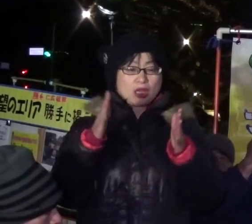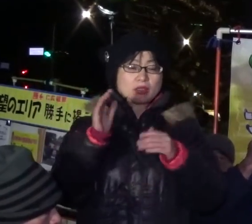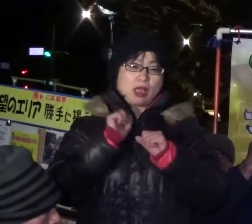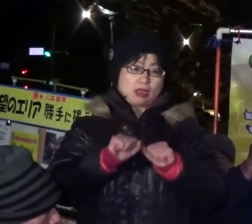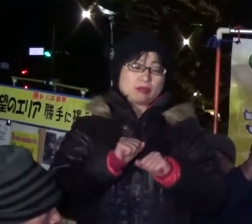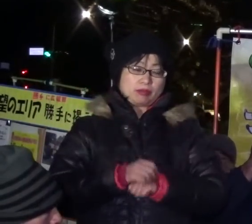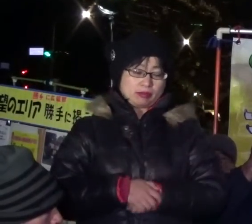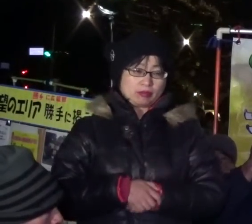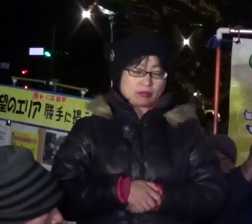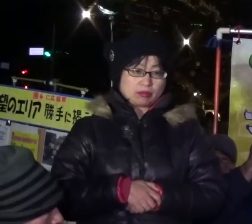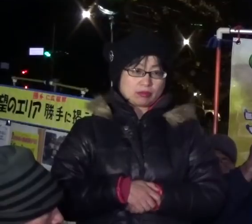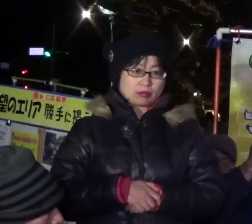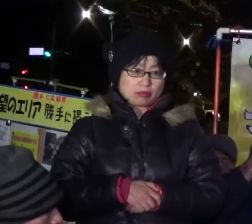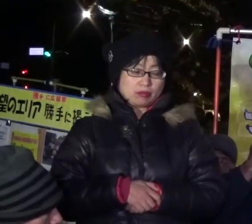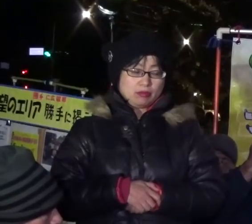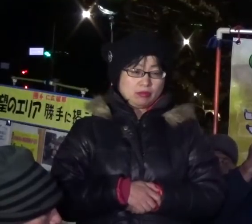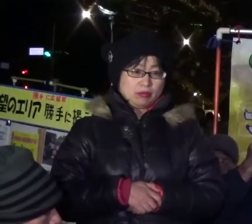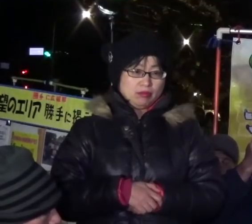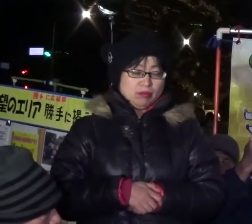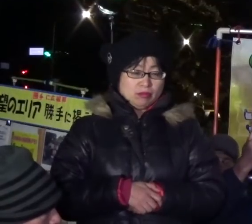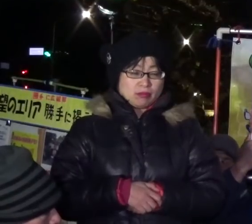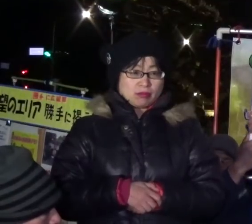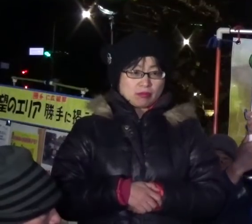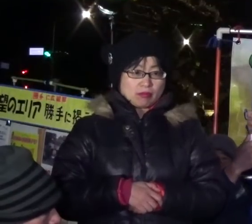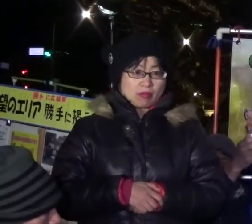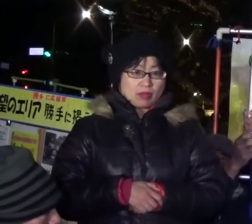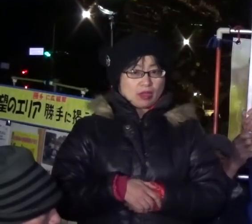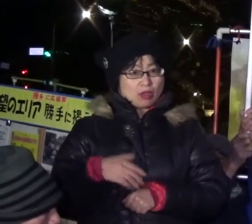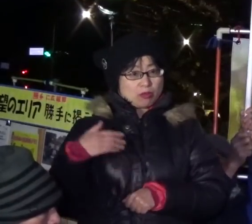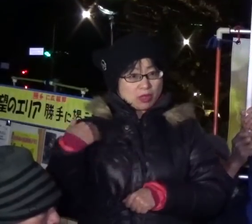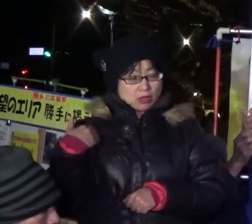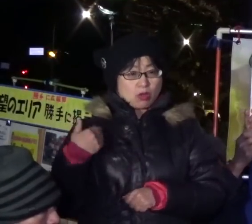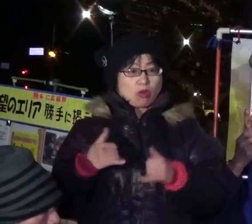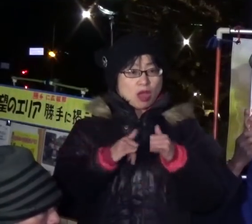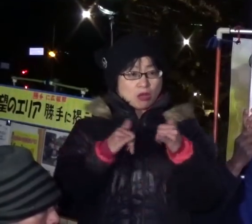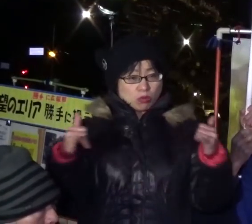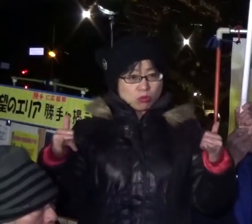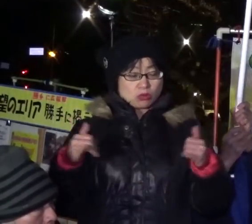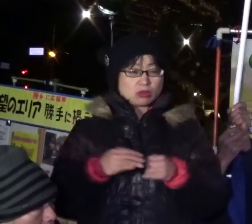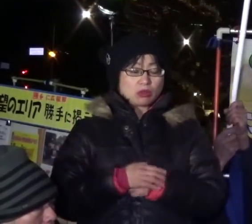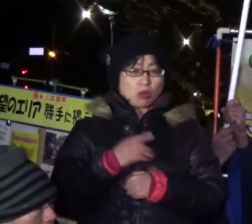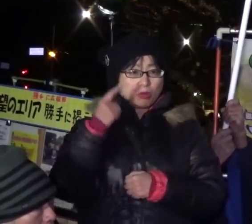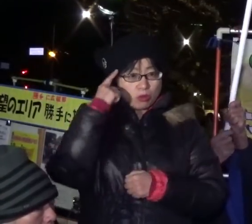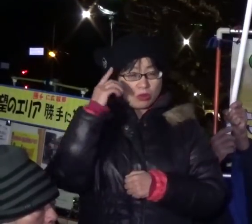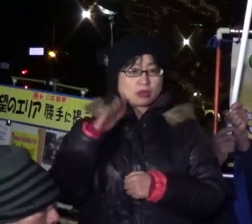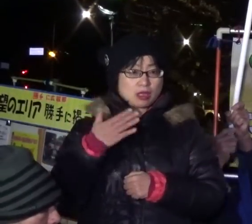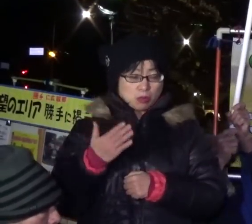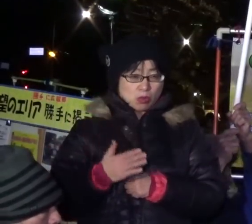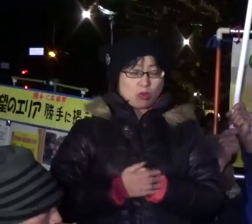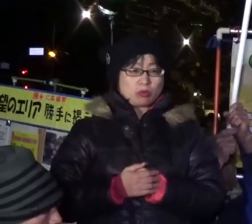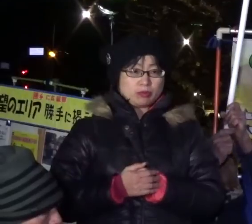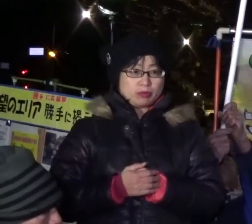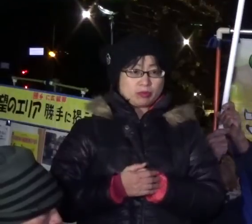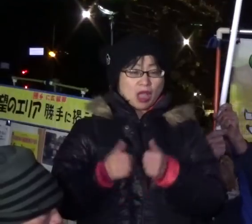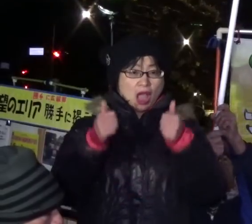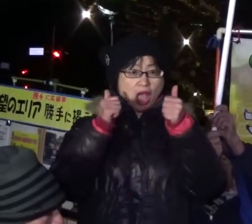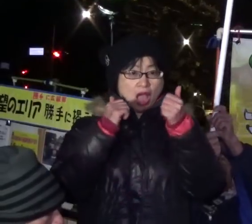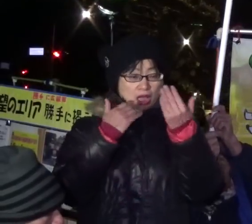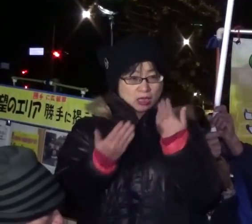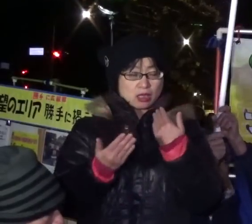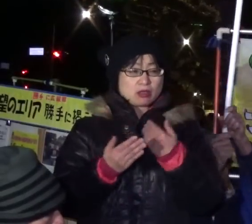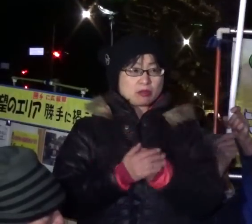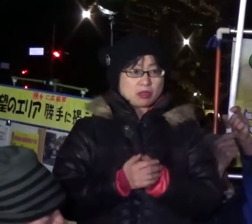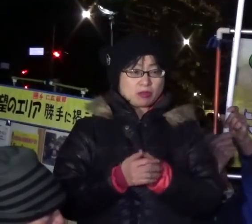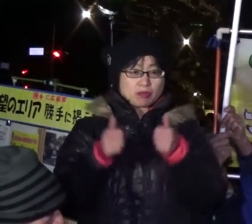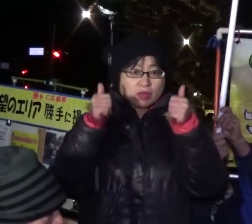れども、なんかあまりですね、こう知られてないんですが、今まで出てる判決では、かなりの部分で